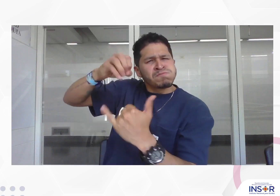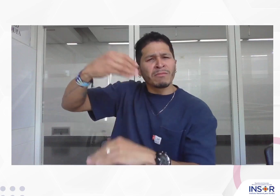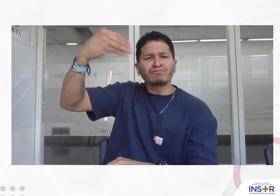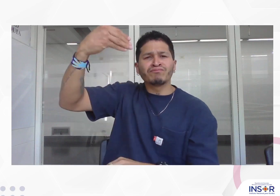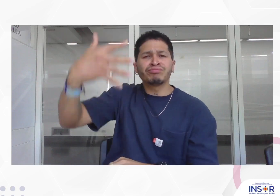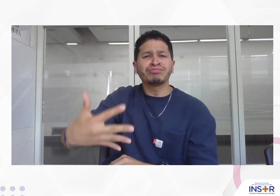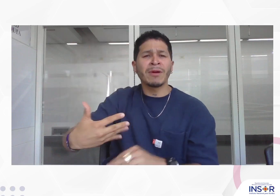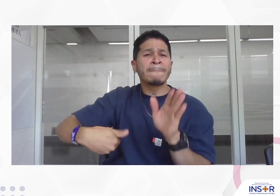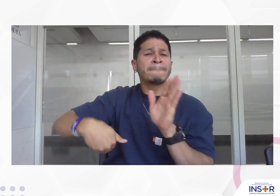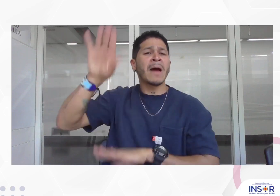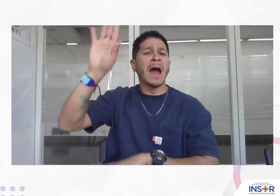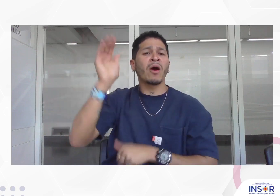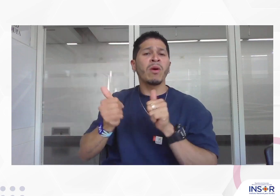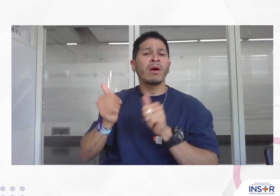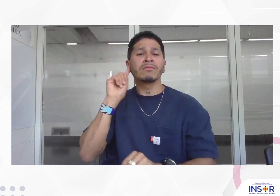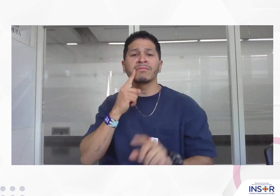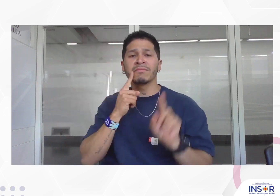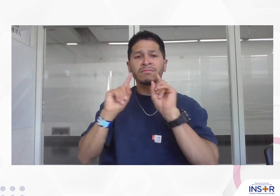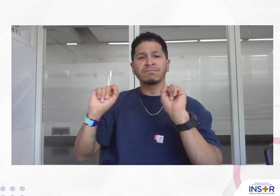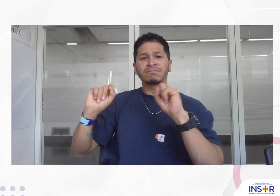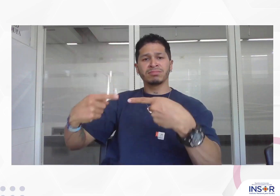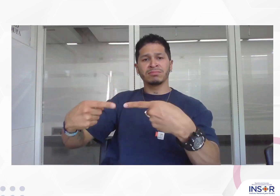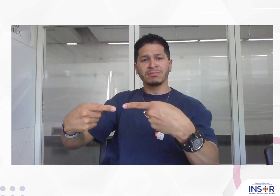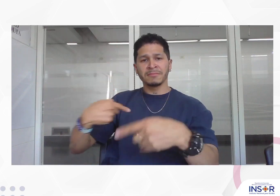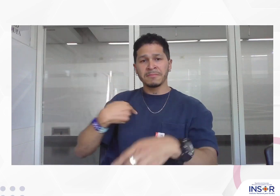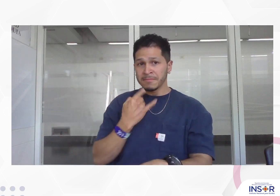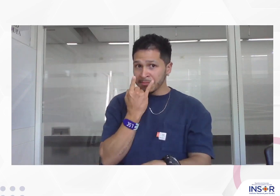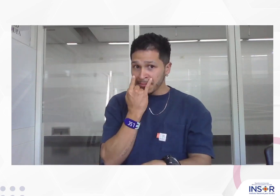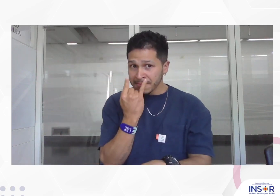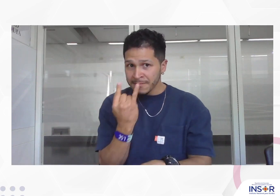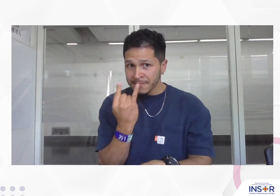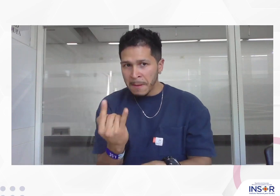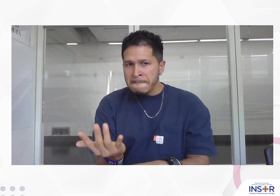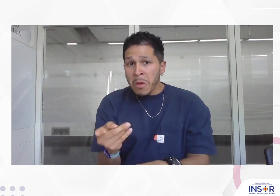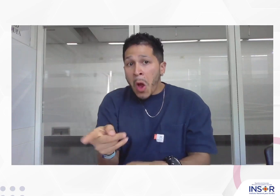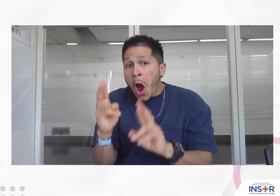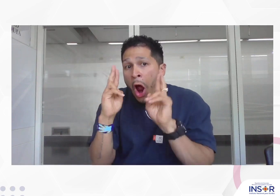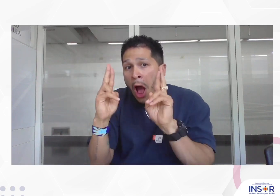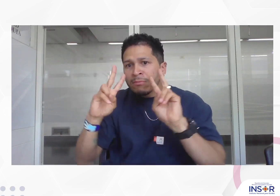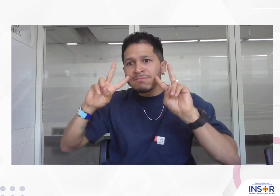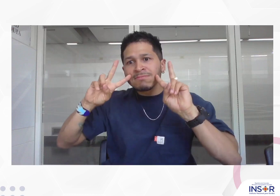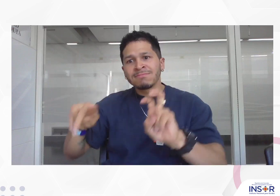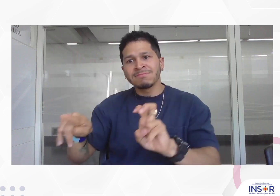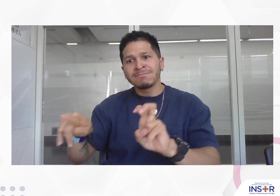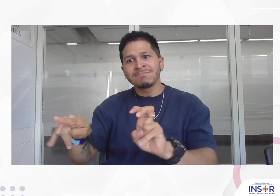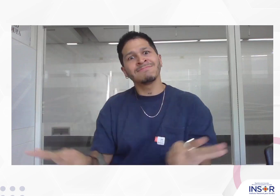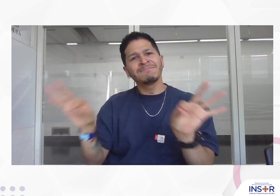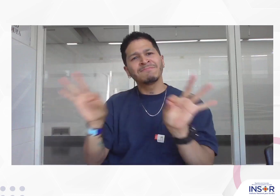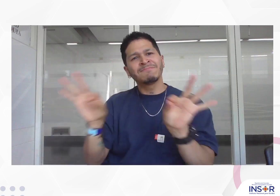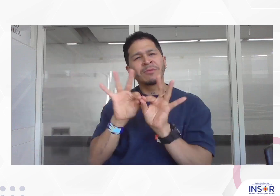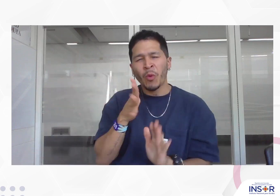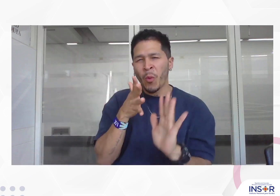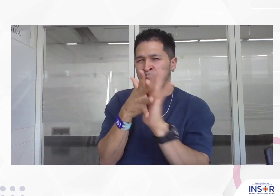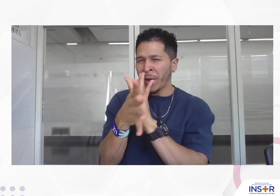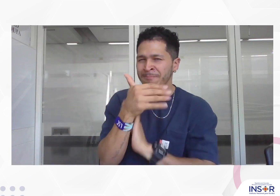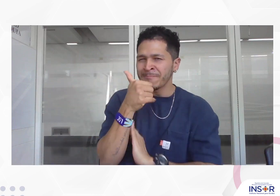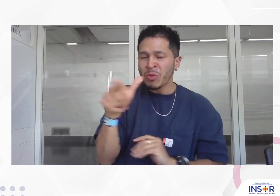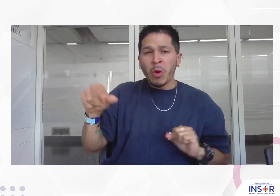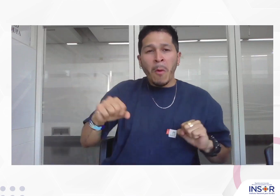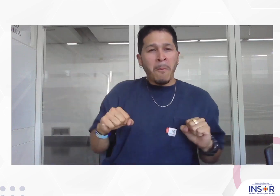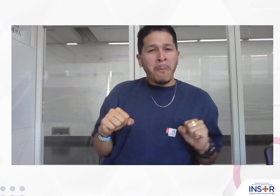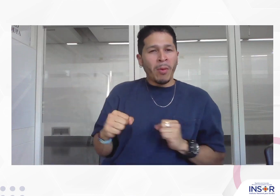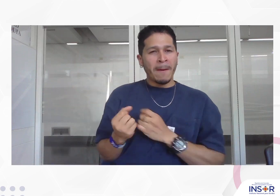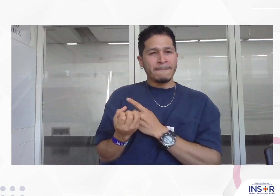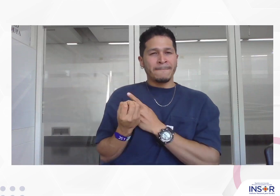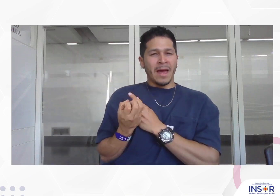en la actualidad sobre el sordismo. En mi canal de en YouTube se encuentran diferentes posturas que hablan sobre el sordismo y esto